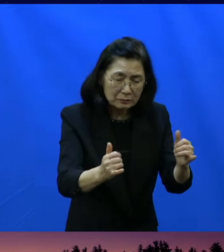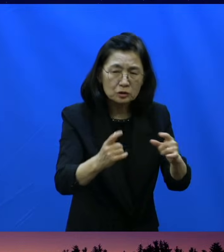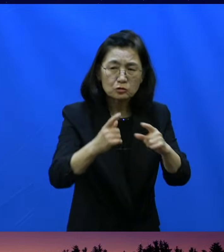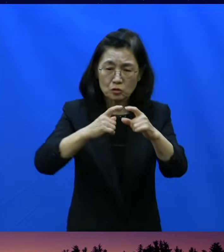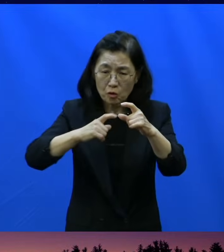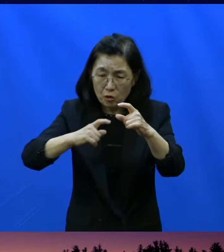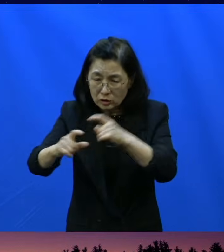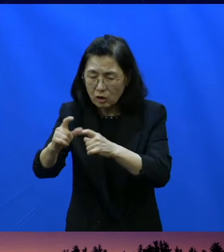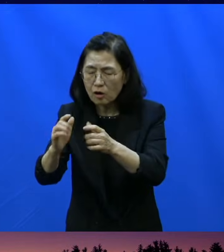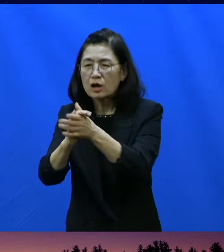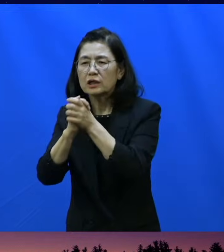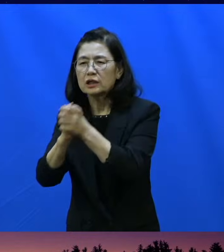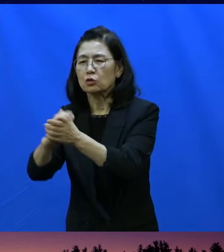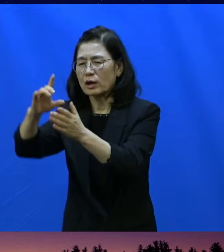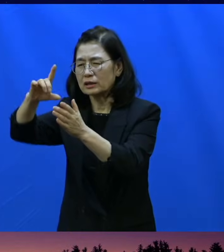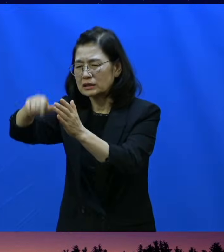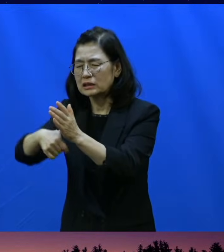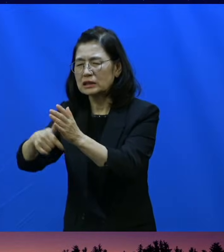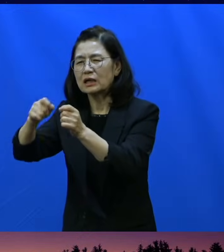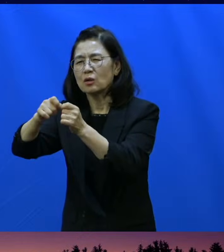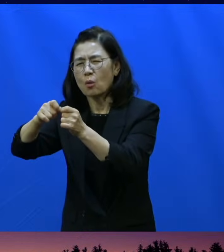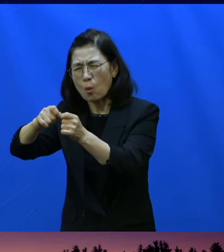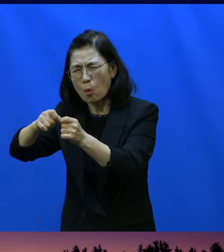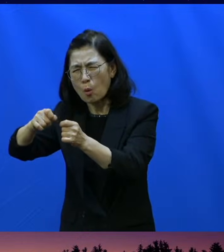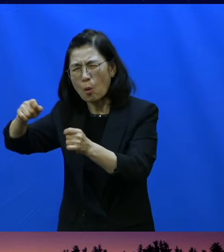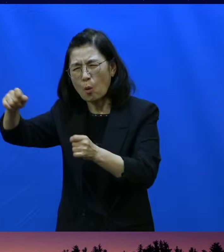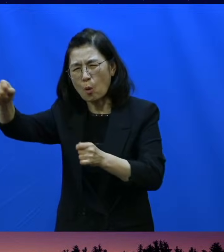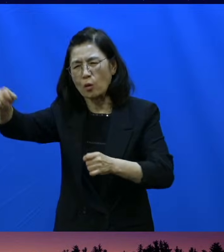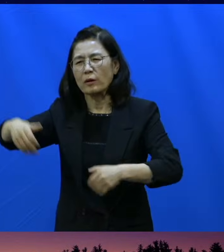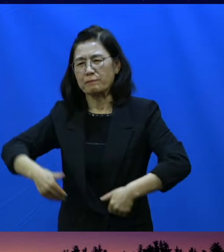나는 더 많이 기도합니다.